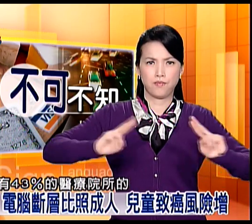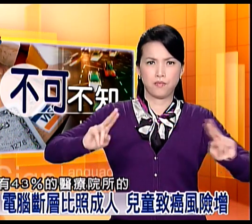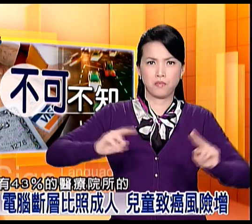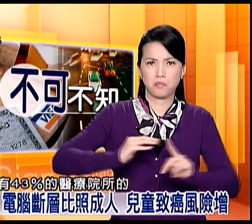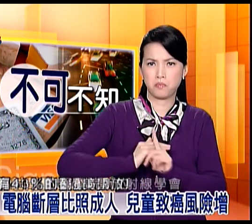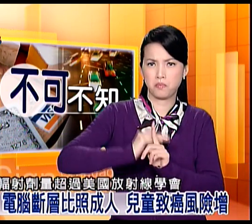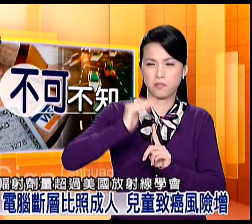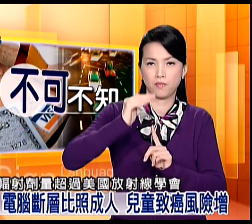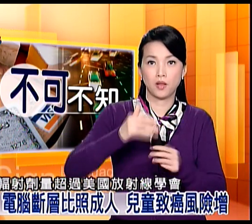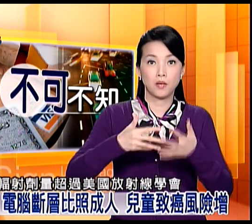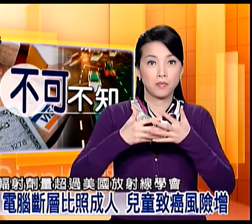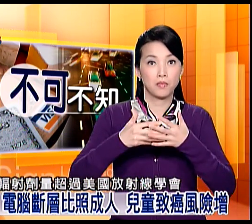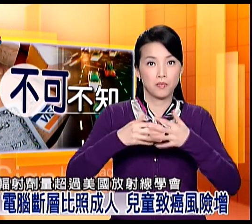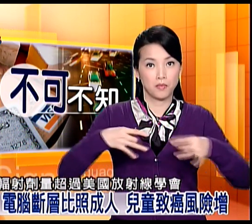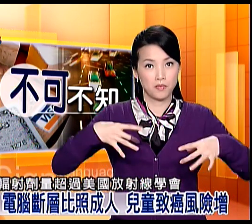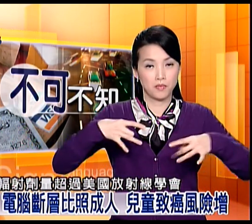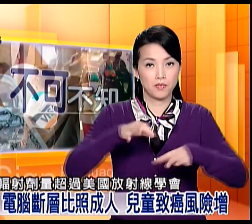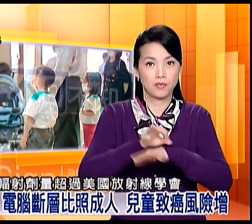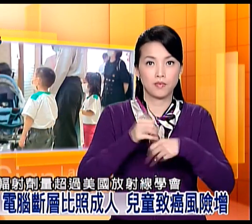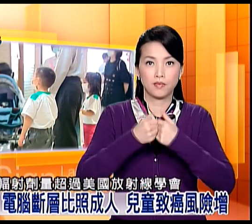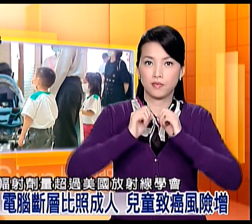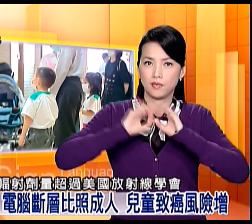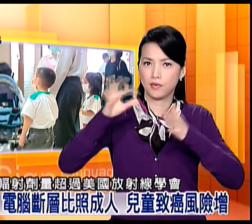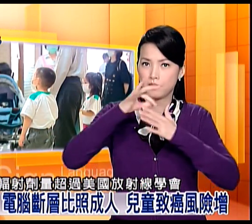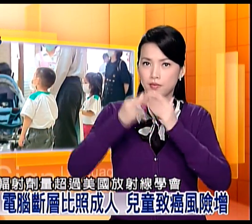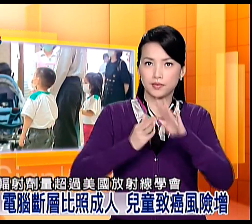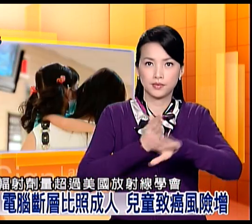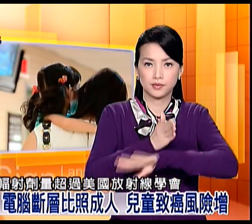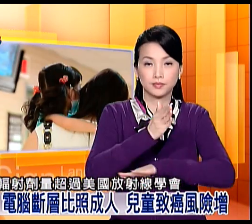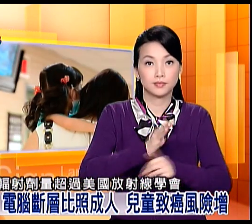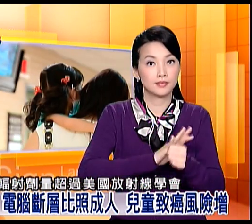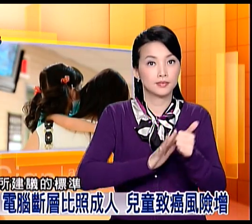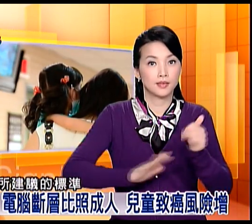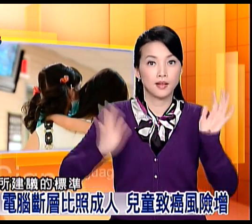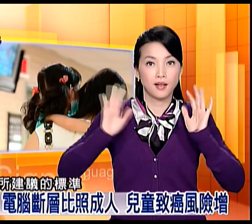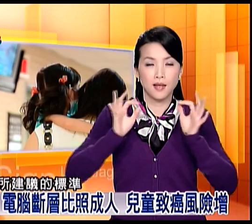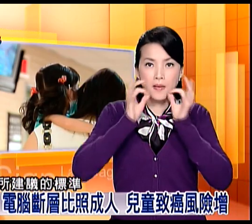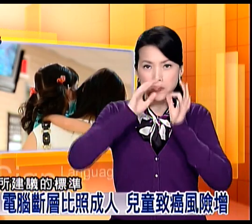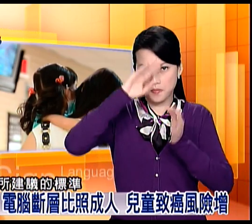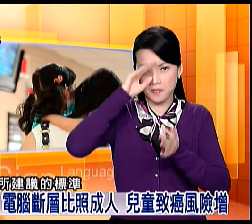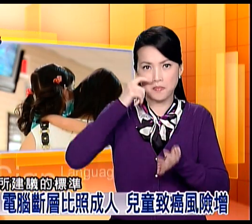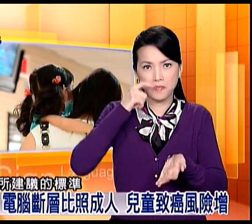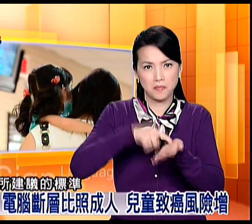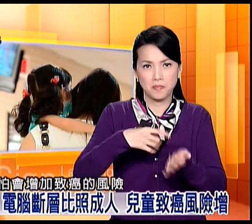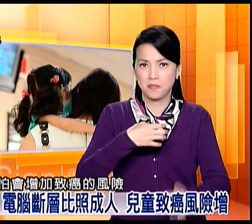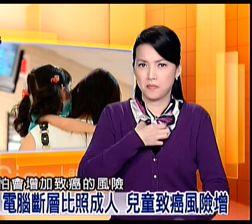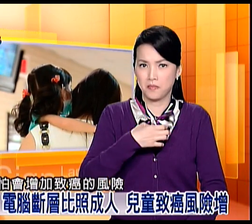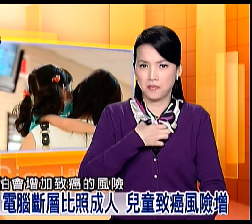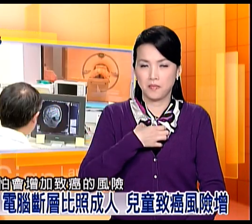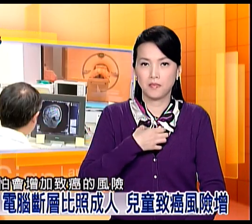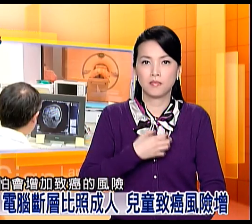辐射剂量都超过了美国放射线学会所建议的标准，恐怕会增加致癌风险。